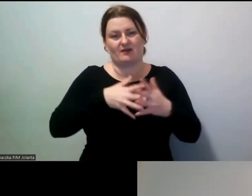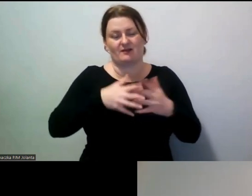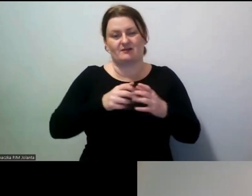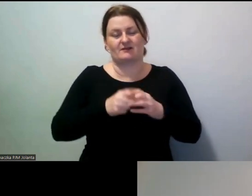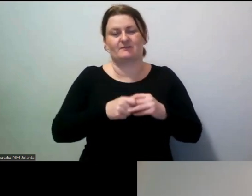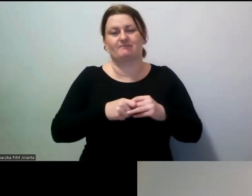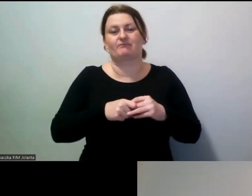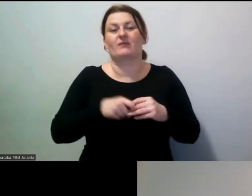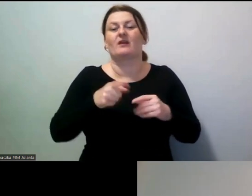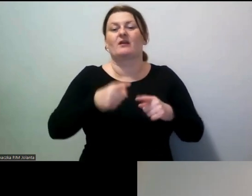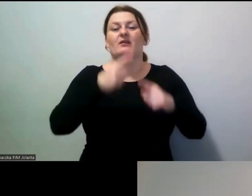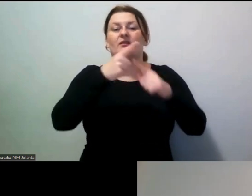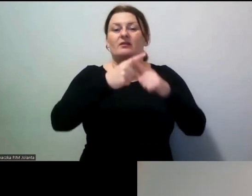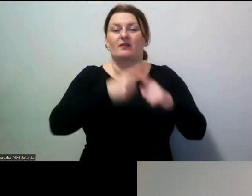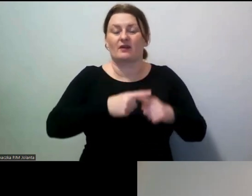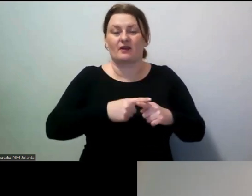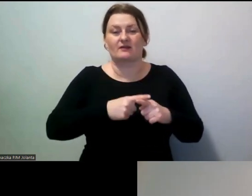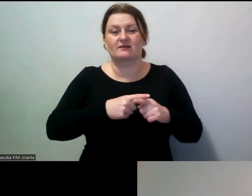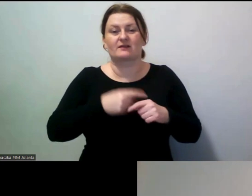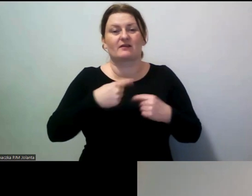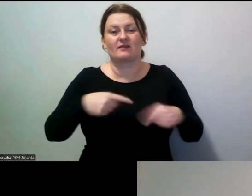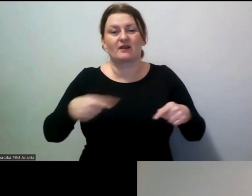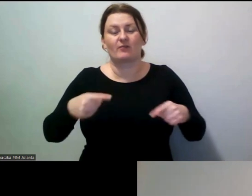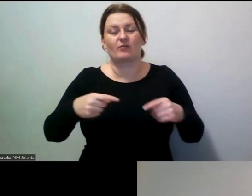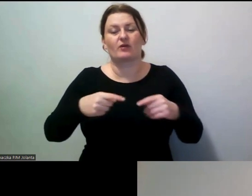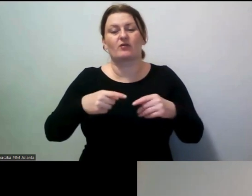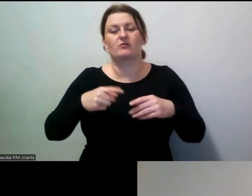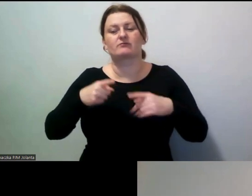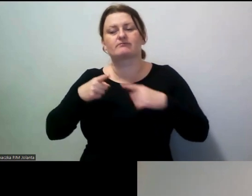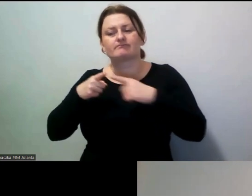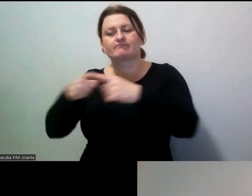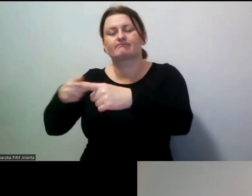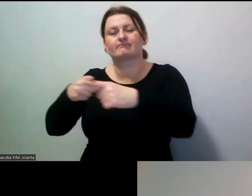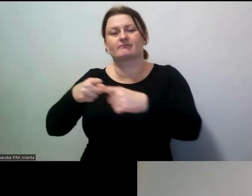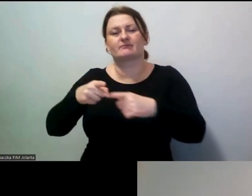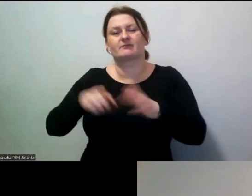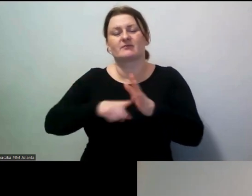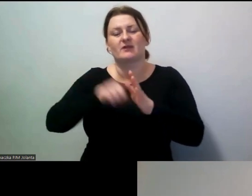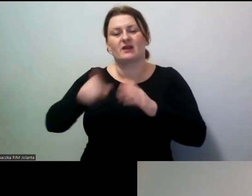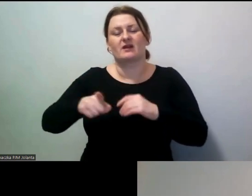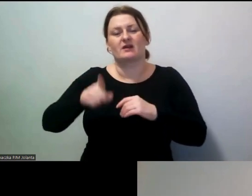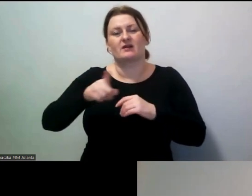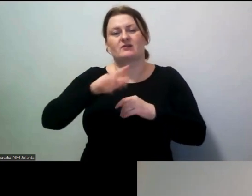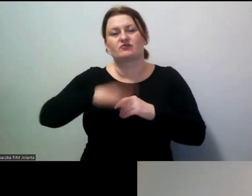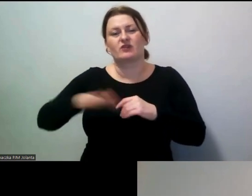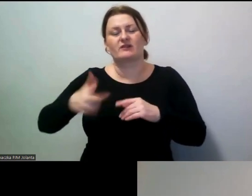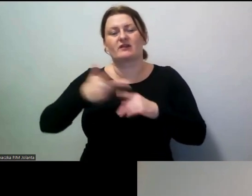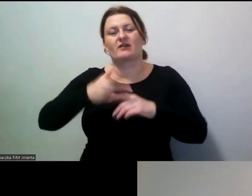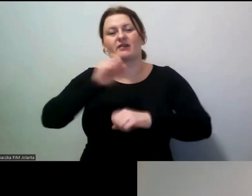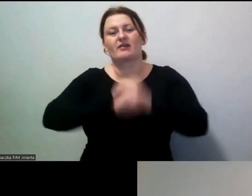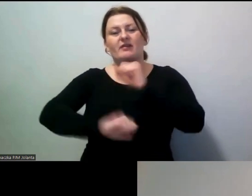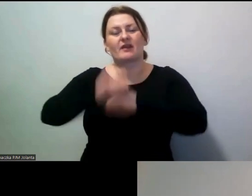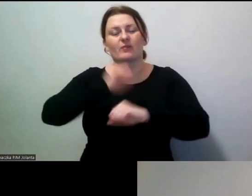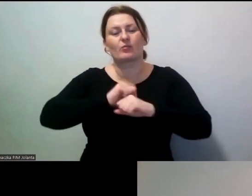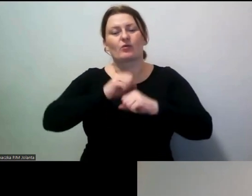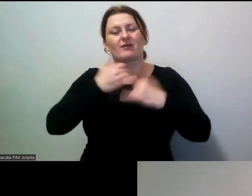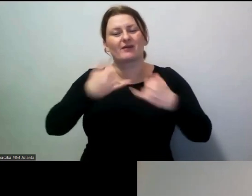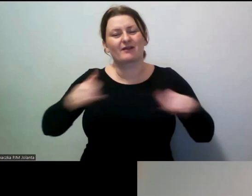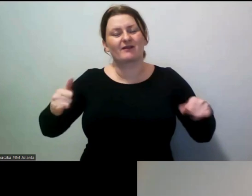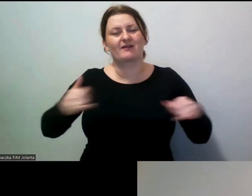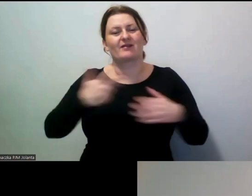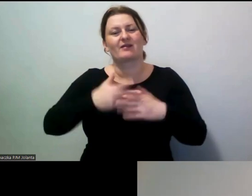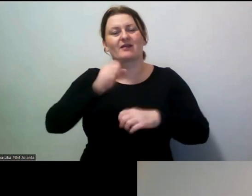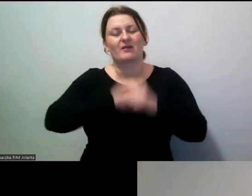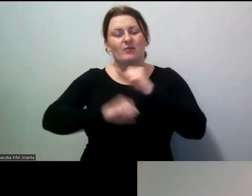sam test de facto nie był adresowany ku temu, by dzieci z niepełnosprawnością, ze sprzężoną